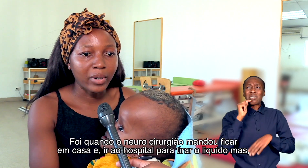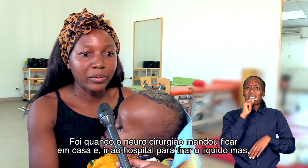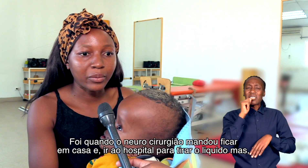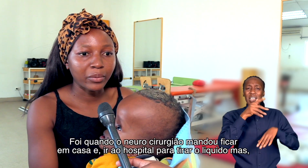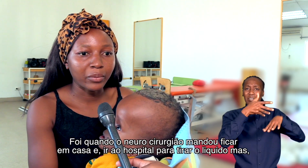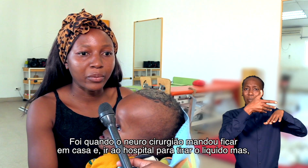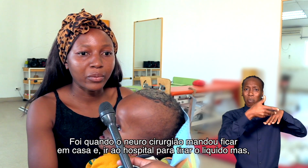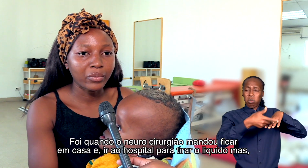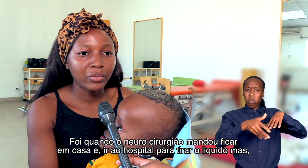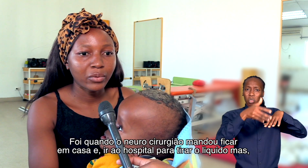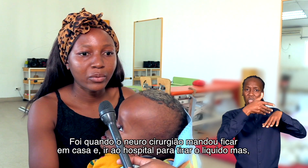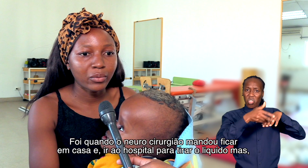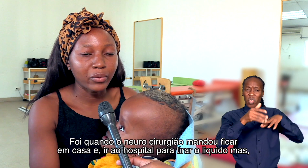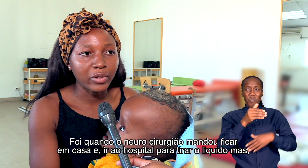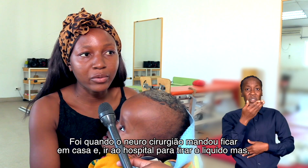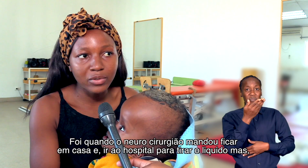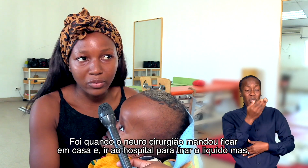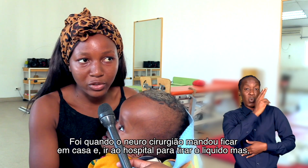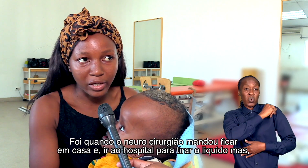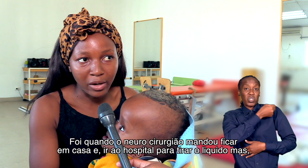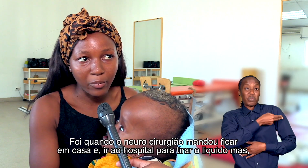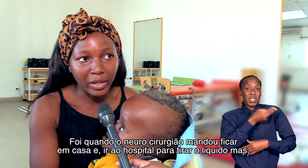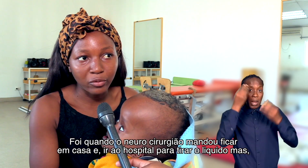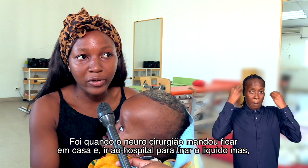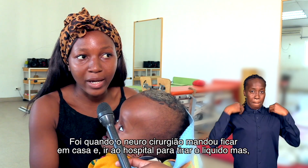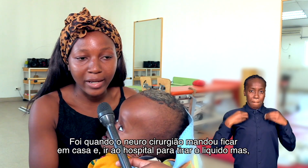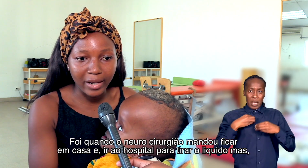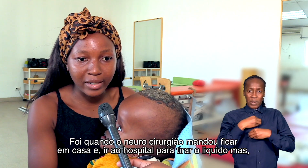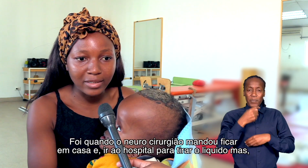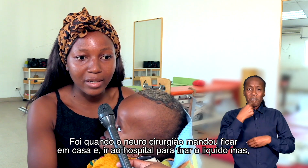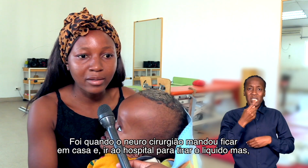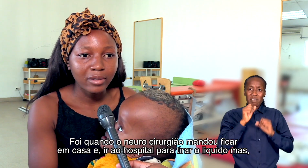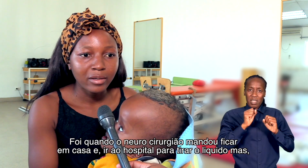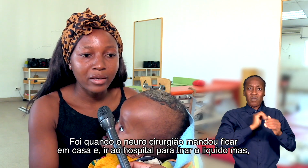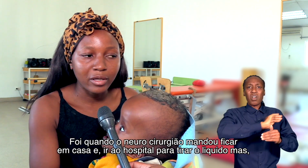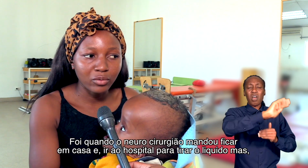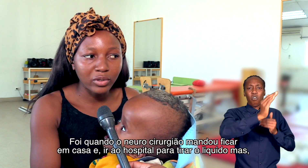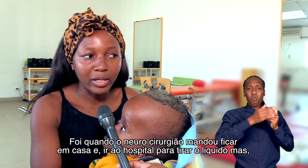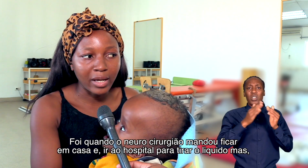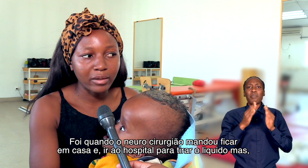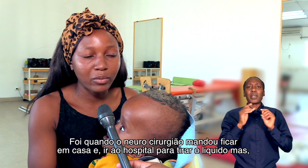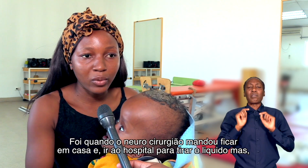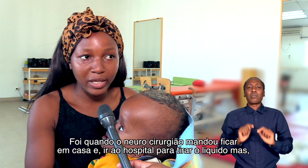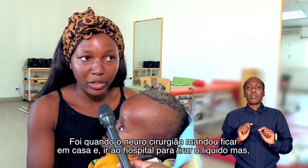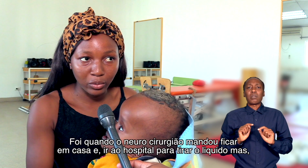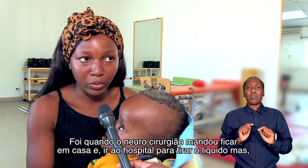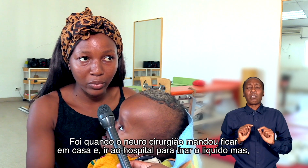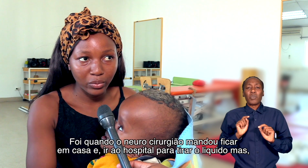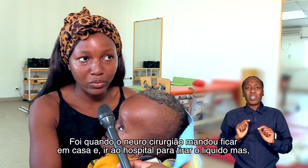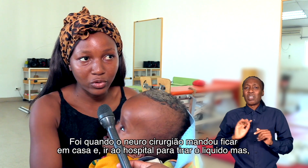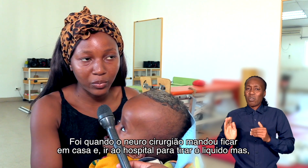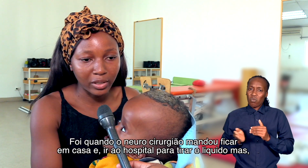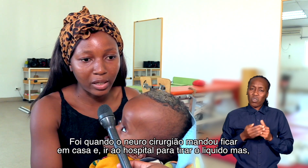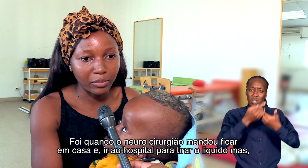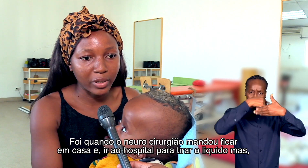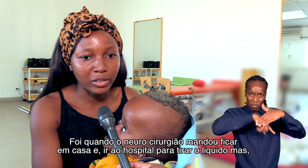Foi quando o neurocirurgião mandou ficar em casa, indo tirar o líquido